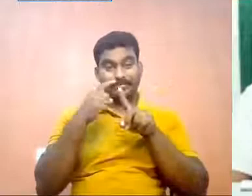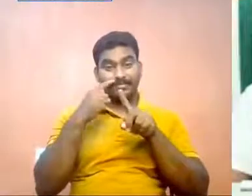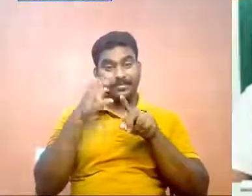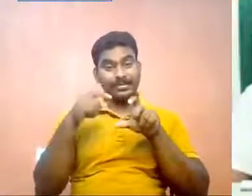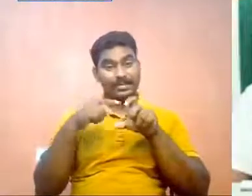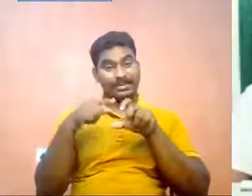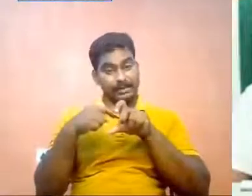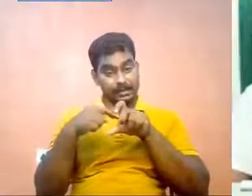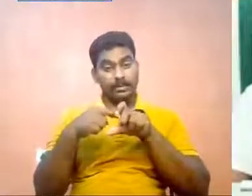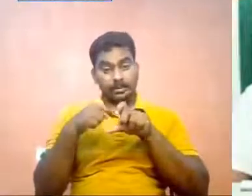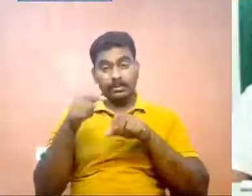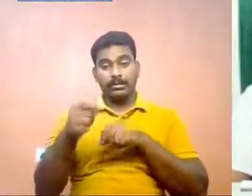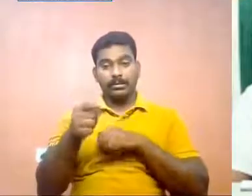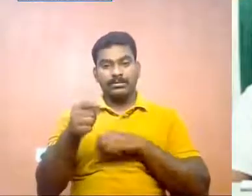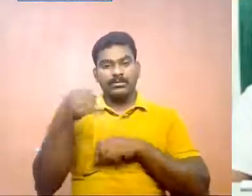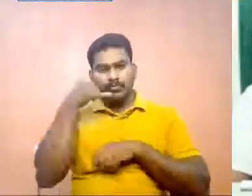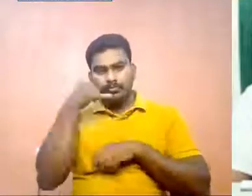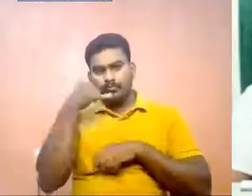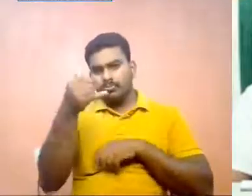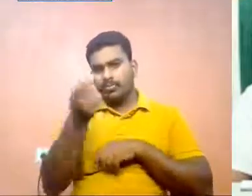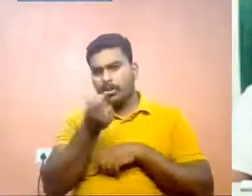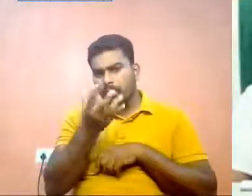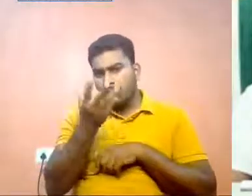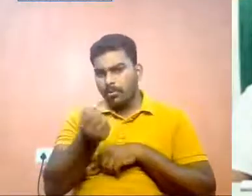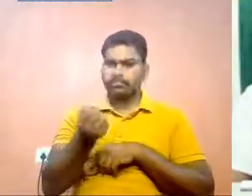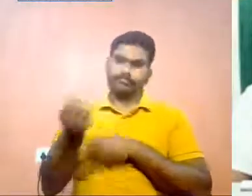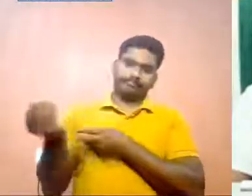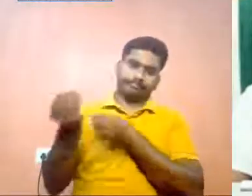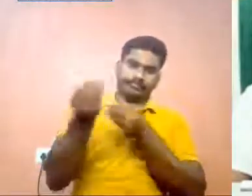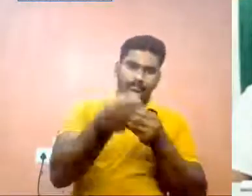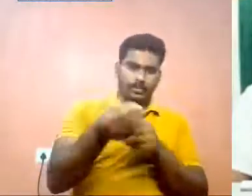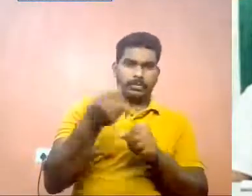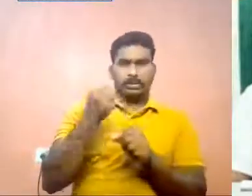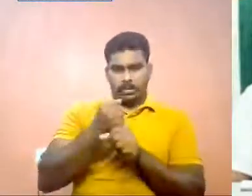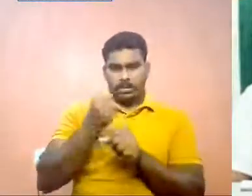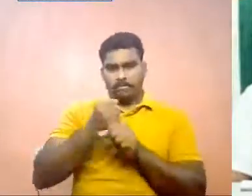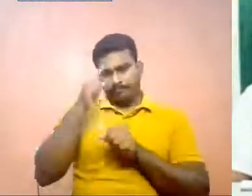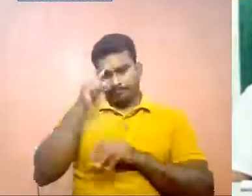ബൃഹത്തായ വിവരശേഖരണത്തിന് സർക്കാർ തുടക്കം കുറിച്ചു കഴിഞ്ഞു.